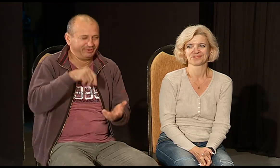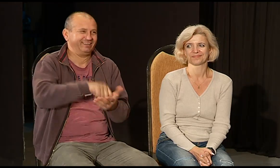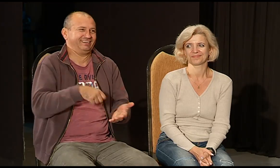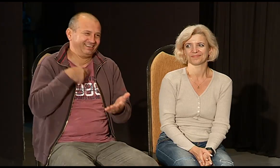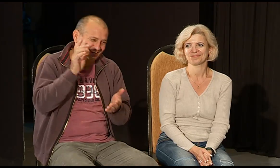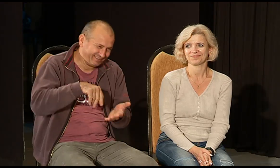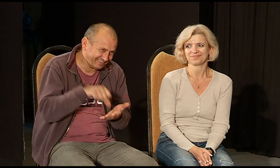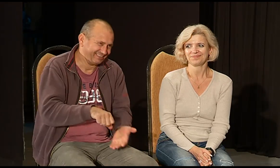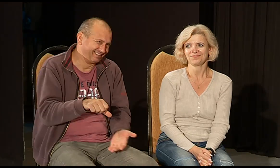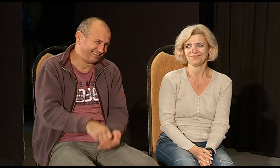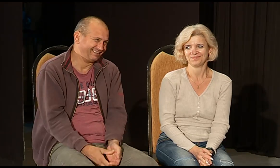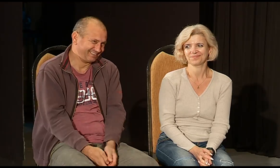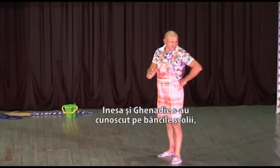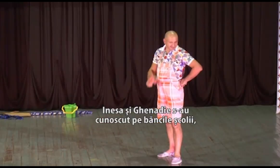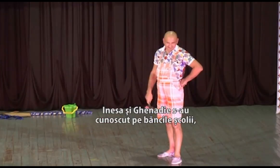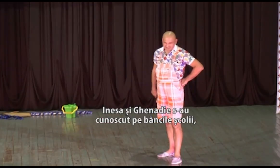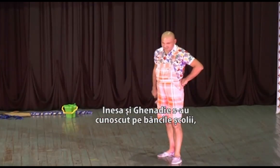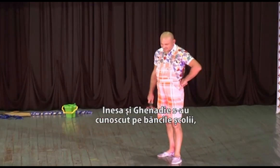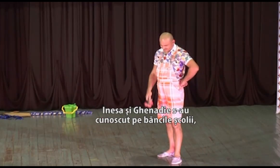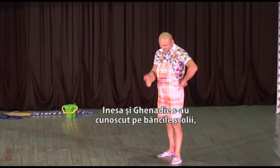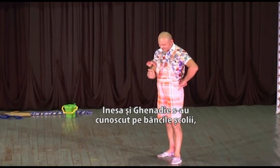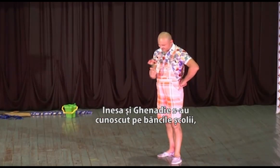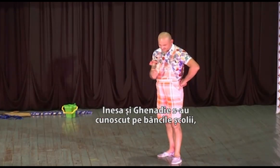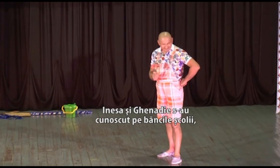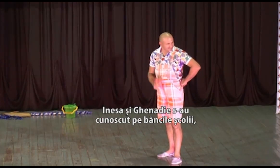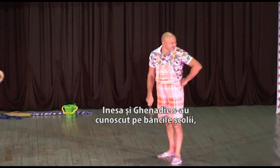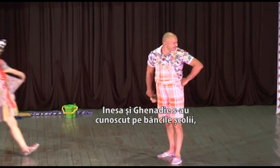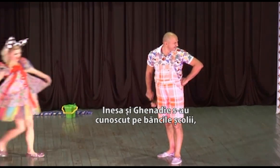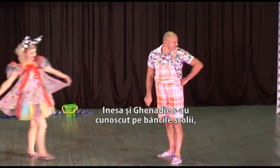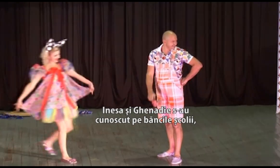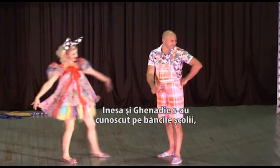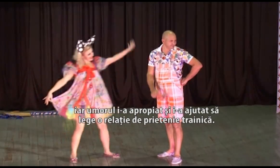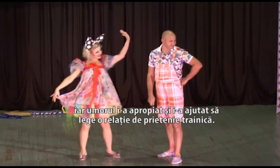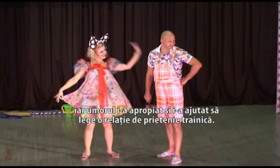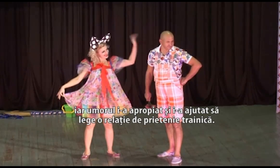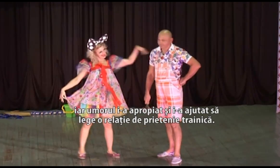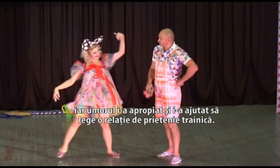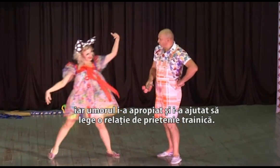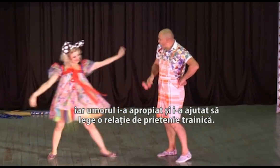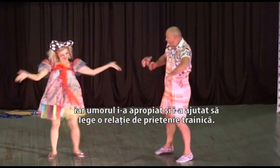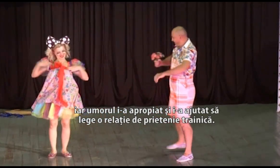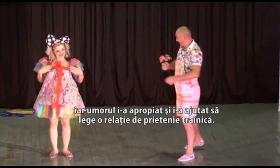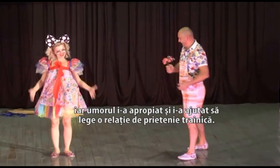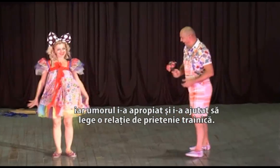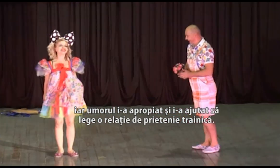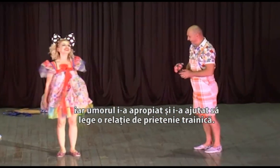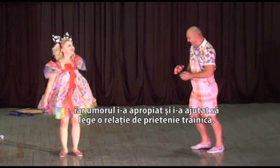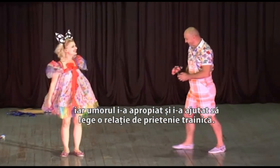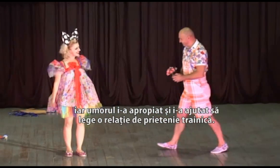și am venit. Inesa și Ghenadie s-au cunoscut pe băncile școlii, iar umorul i-a apropiat și a ajutat să lege o